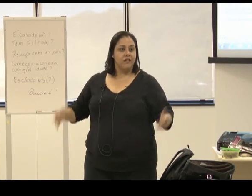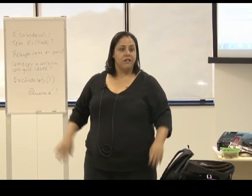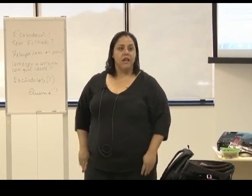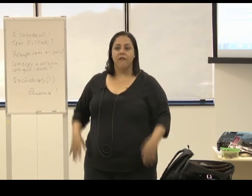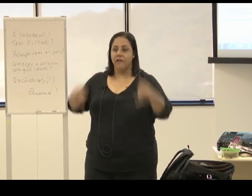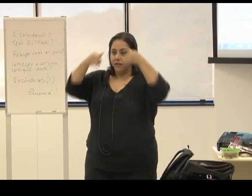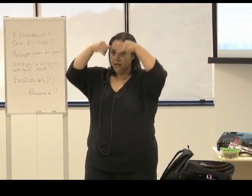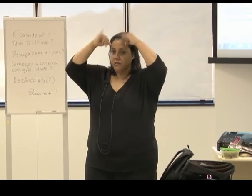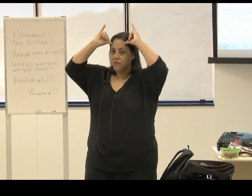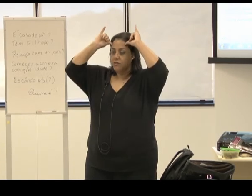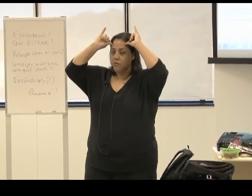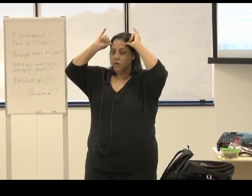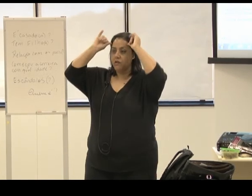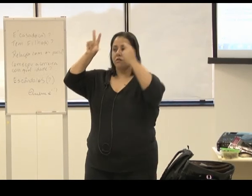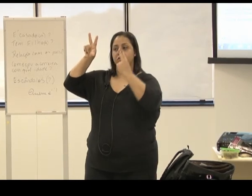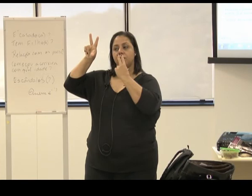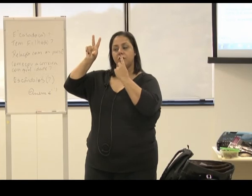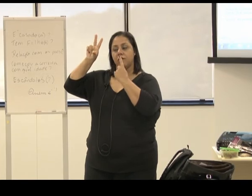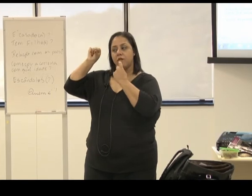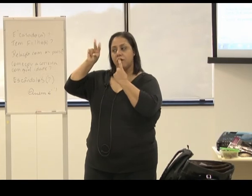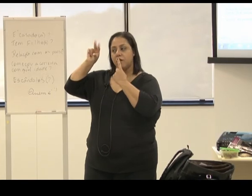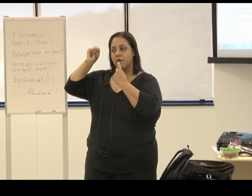E é a festa do boi.